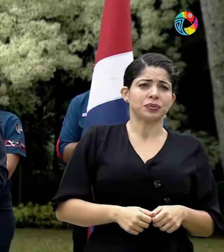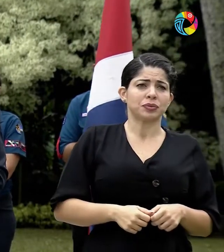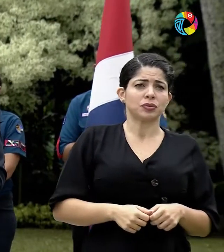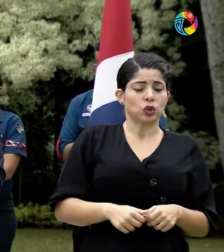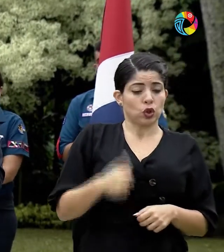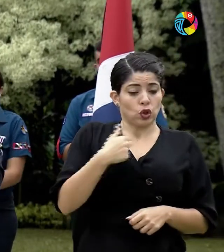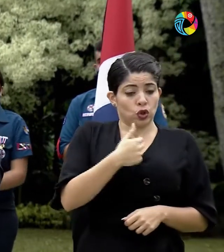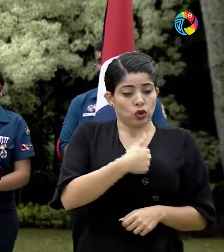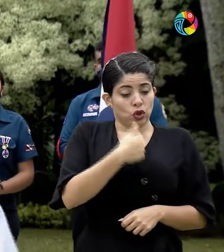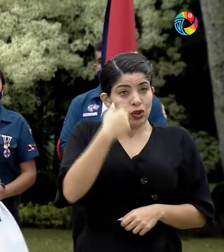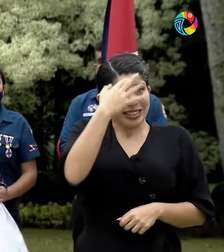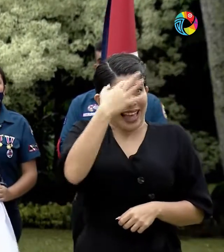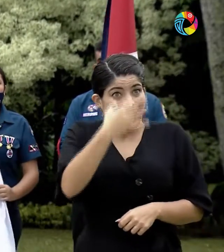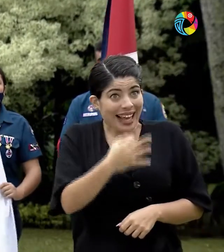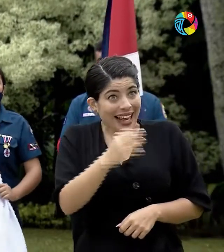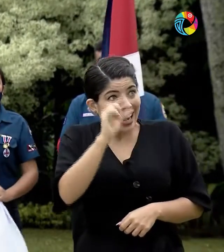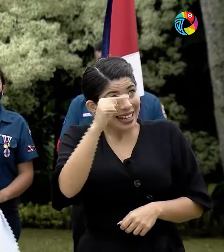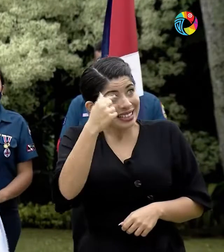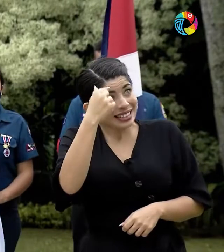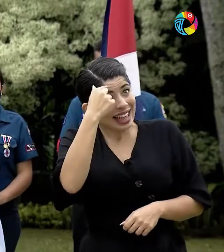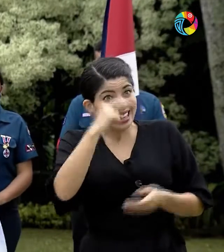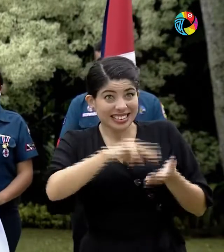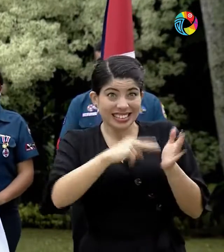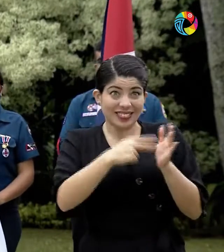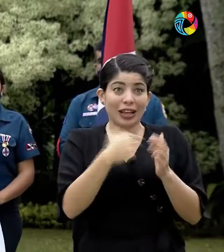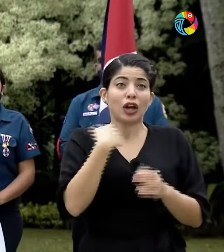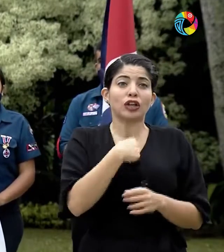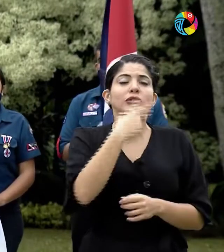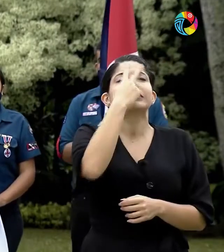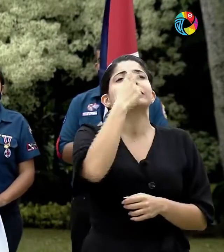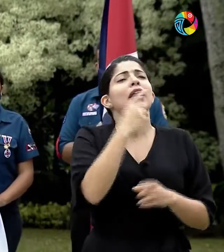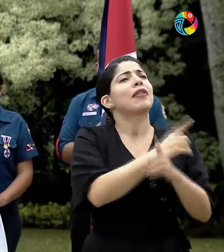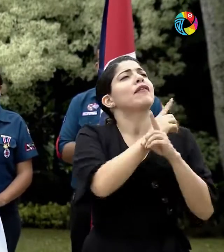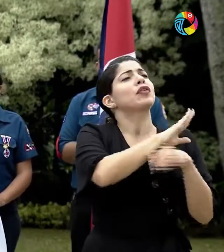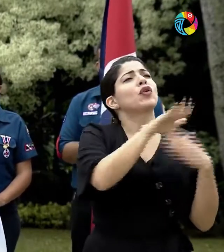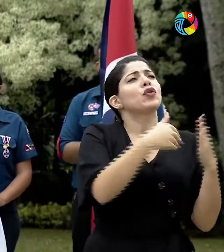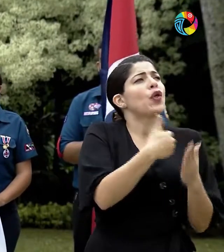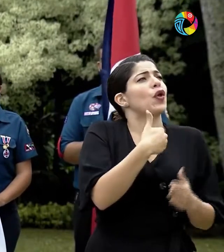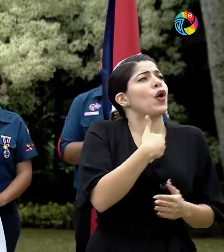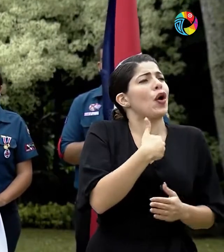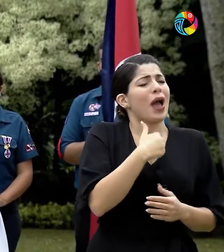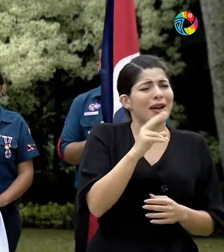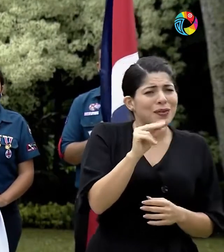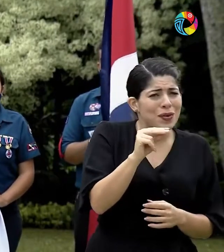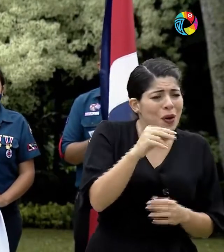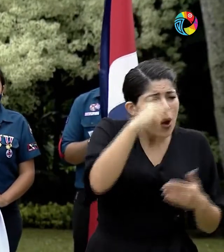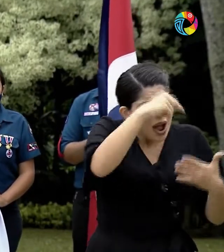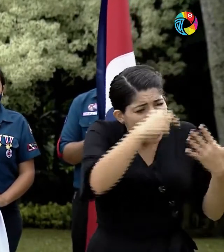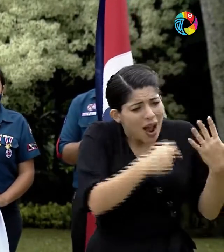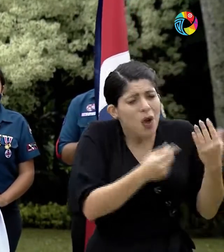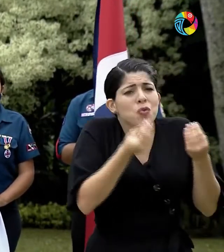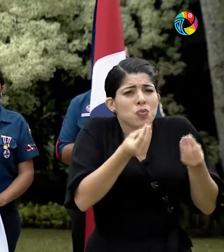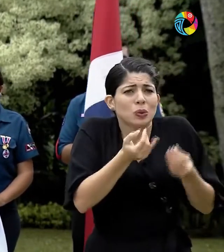Que creamos en el Estado no nos hace defensores a ciegas de lo que tenemos, porque mucho está mal.